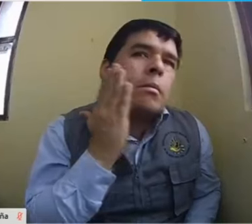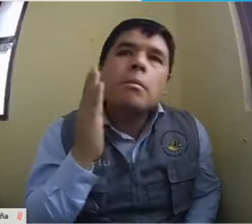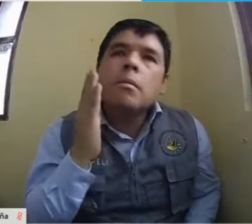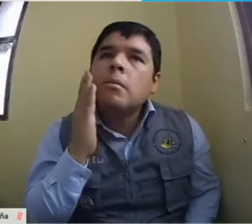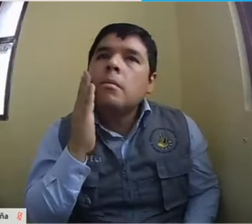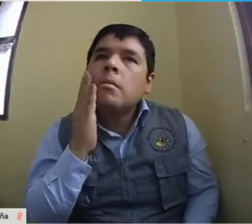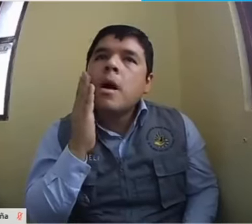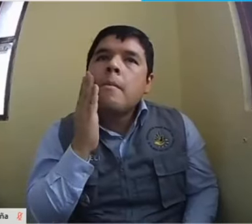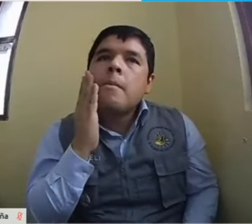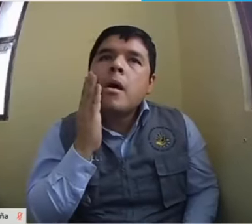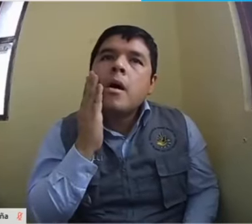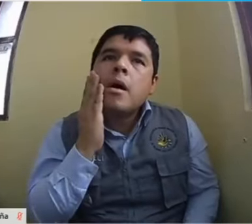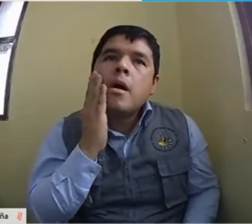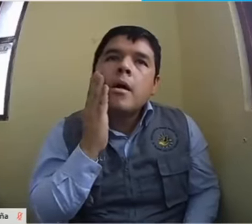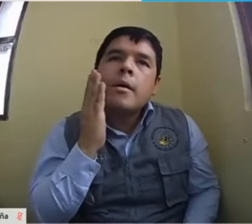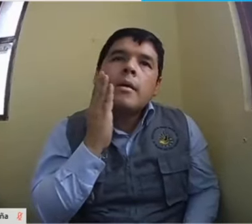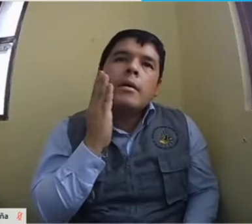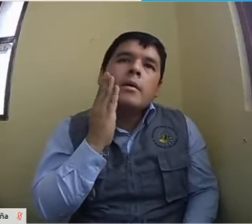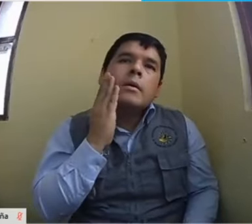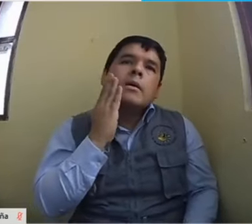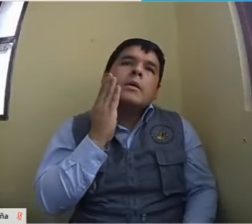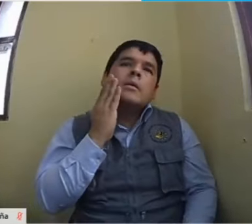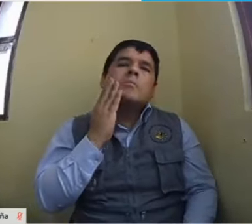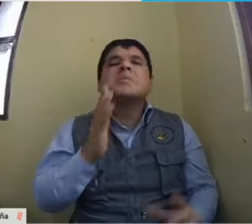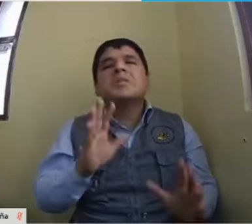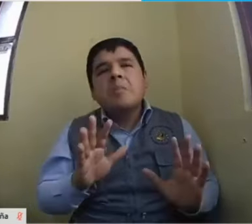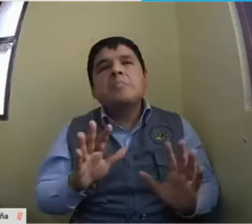mejilla, como un cariño, una caricia.